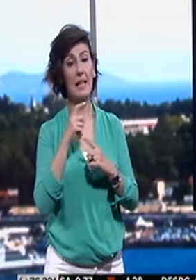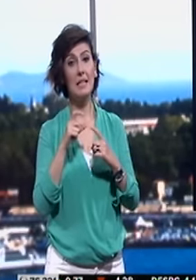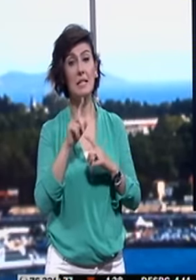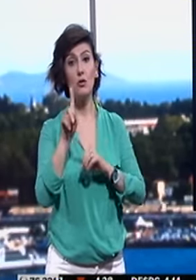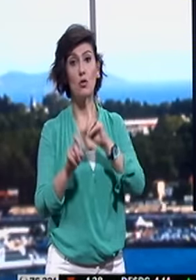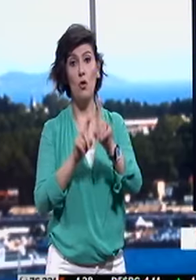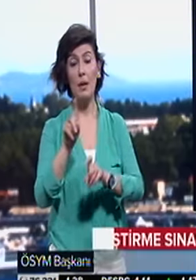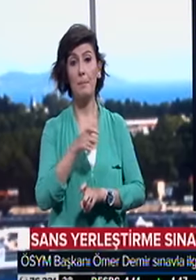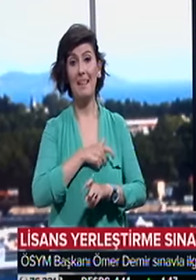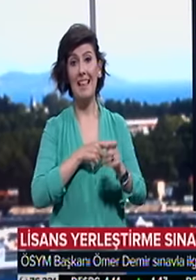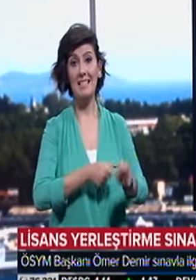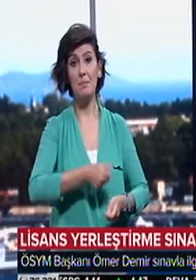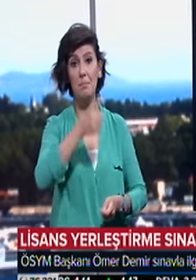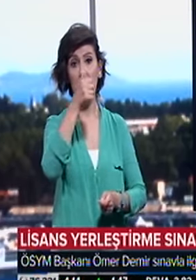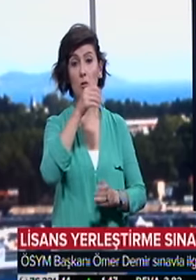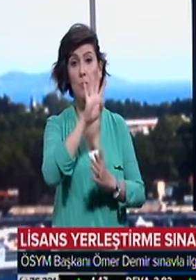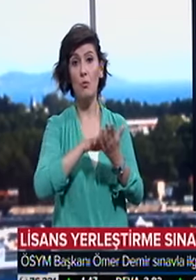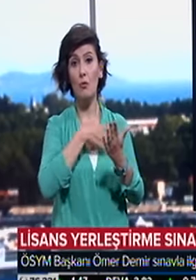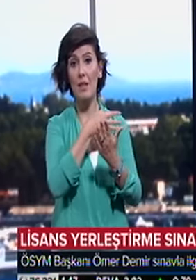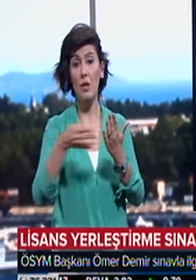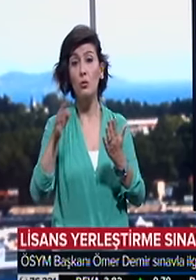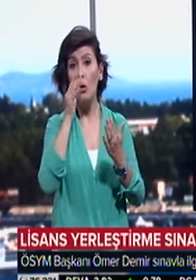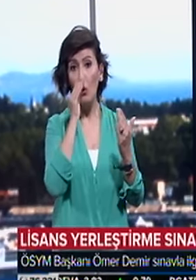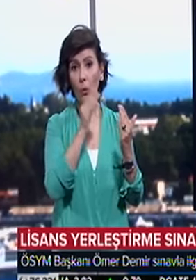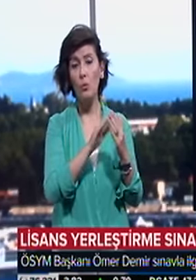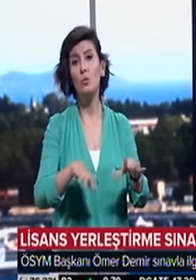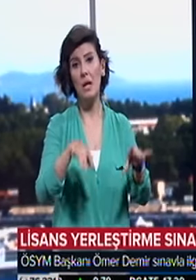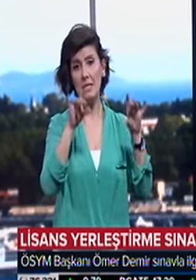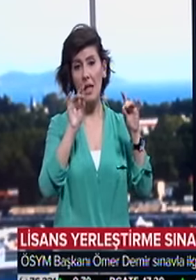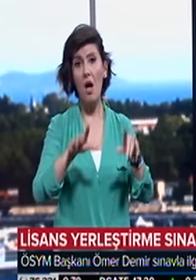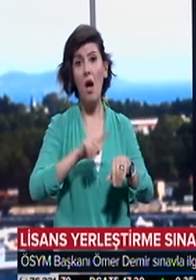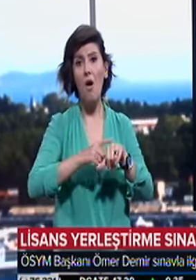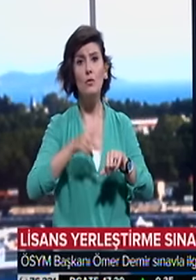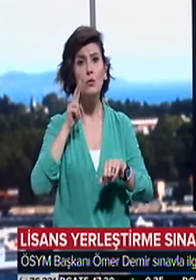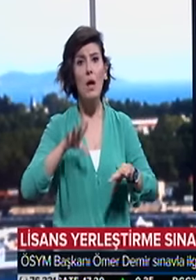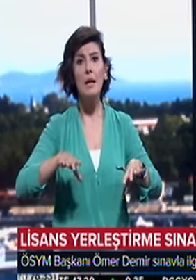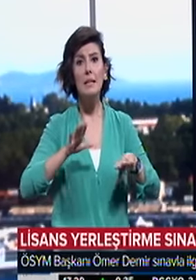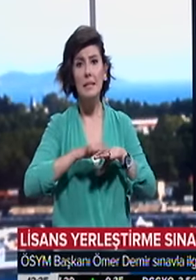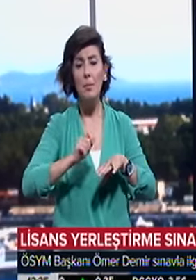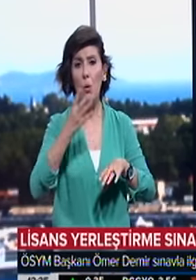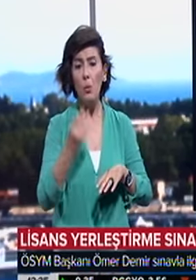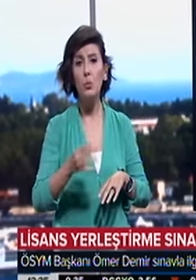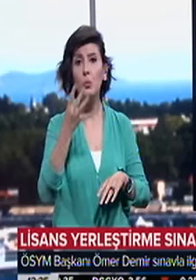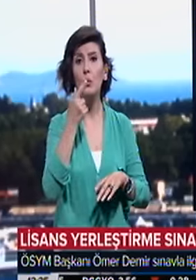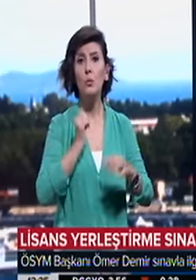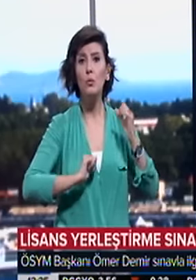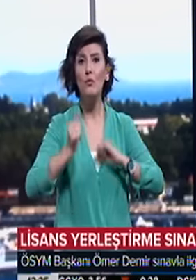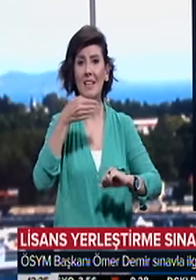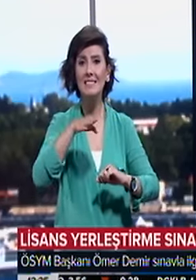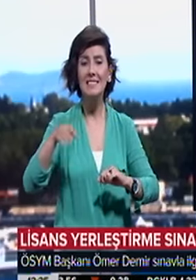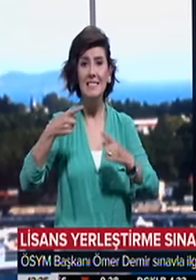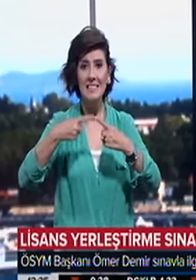LYS soruları Milli Eğitim Bakanlığı müfredatına uygun hazırlandı. Hafta sonu yapılacak olan lisans yerleştirme sınavı